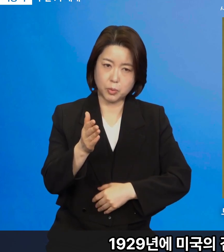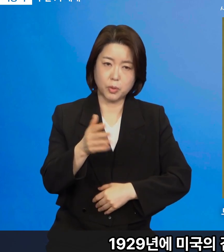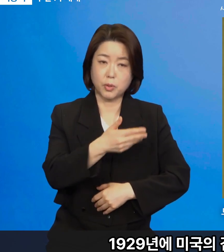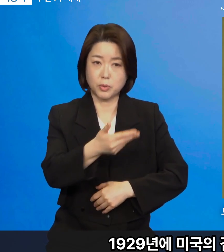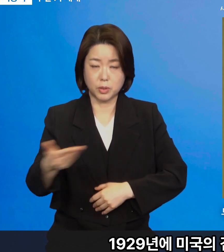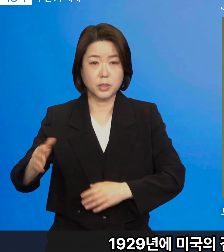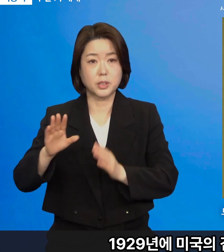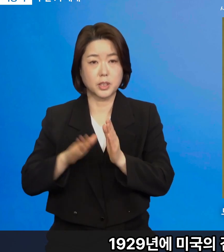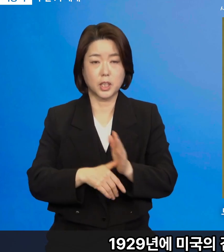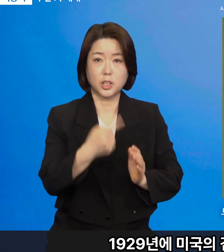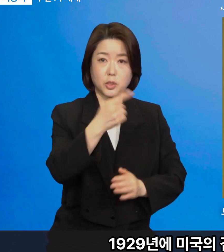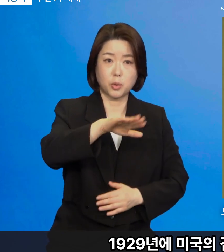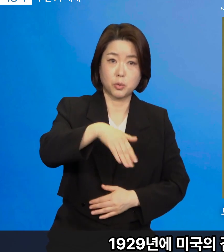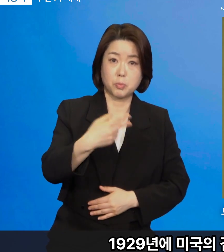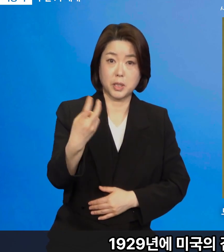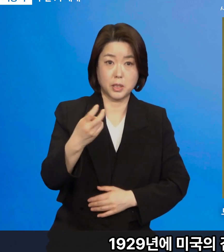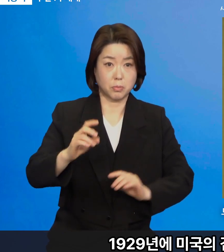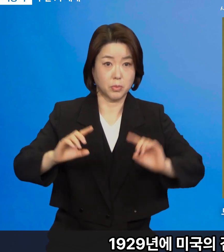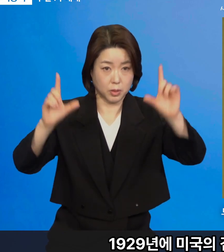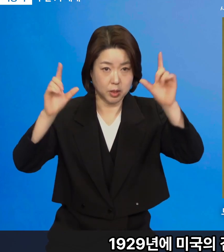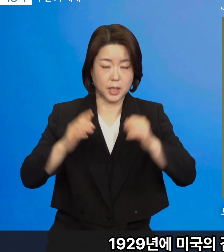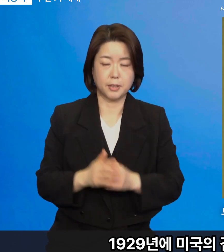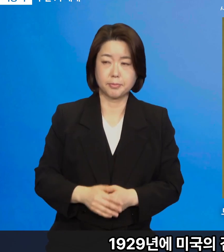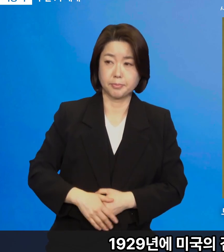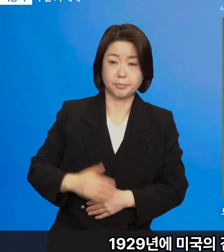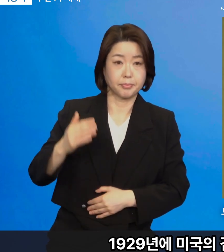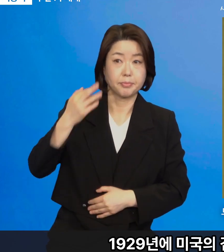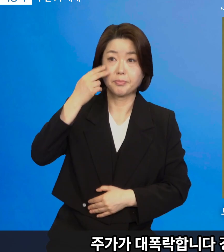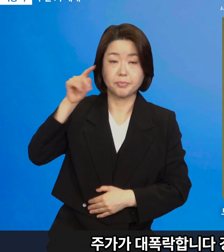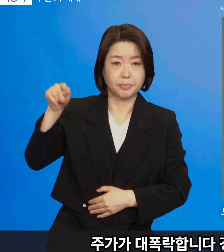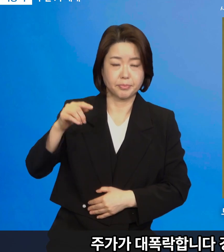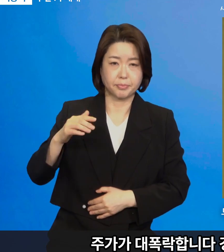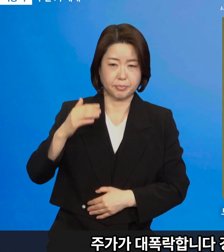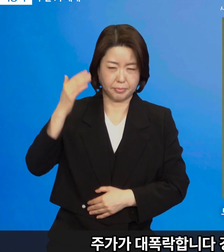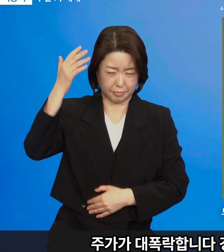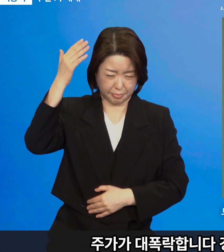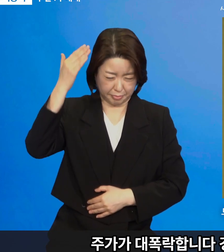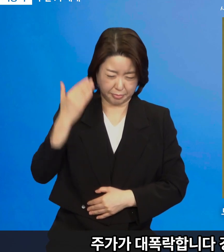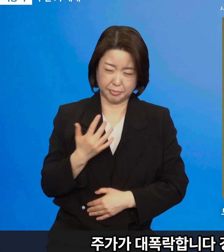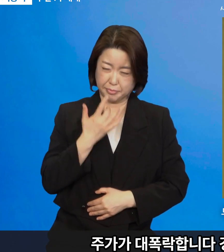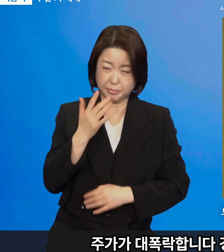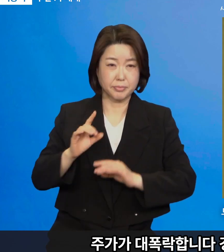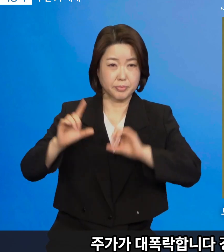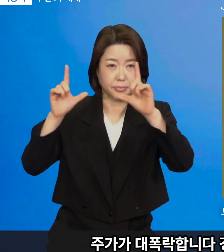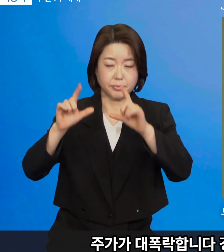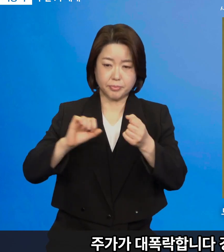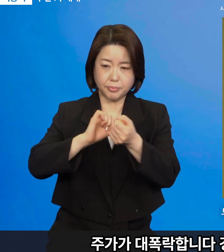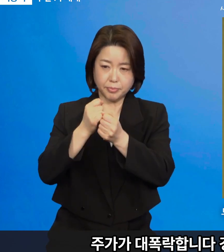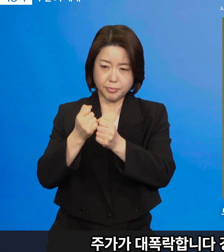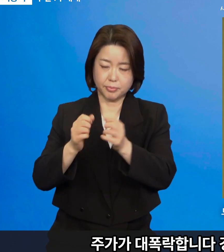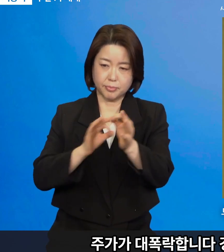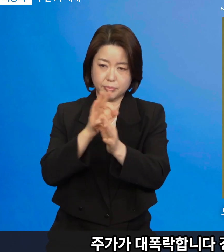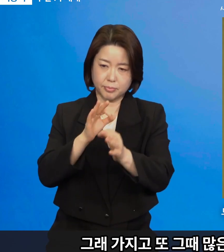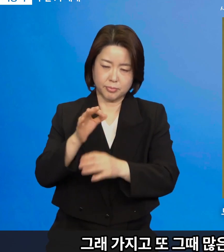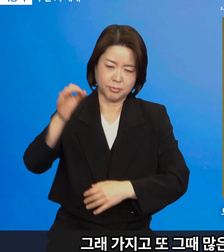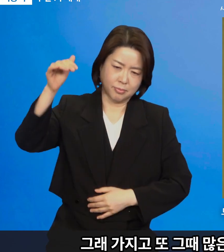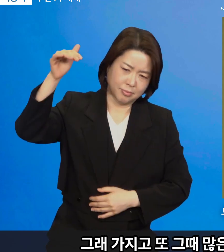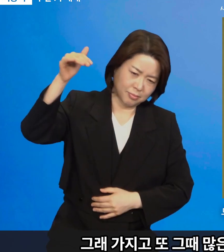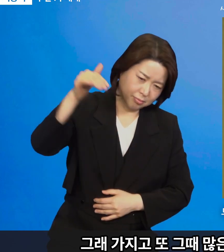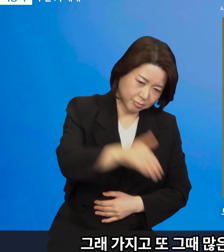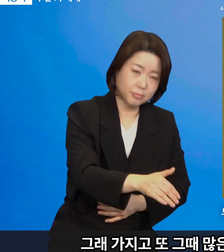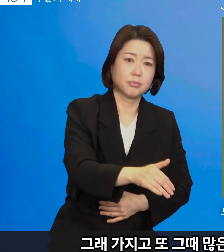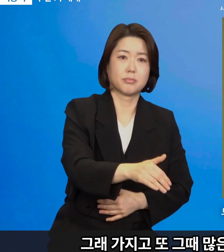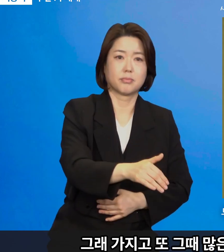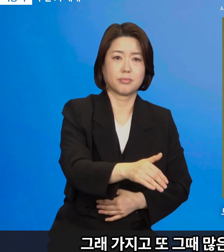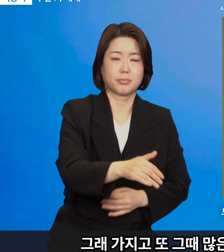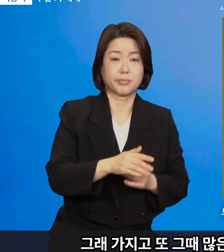1929년에 미국의 검은 화요일 아시죠? 주가가 대폭락합니다. 경제가 완전히 무너져요. 그래가지고